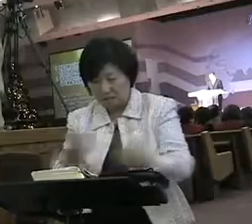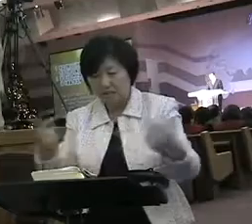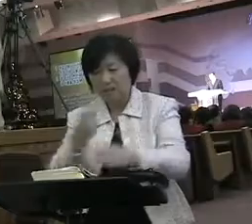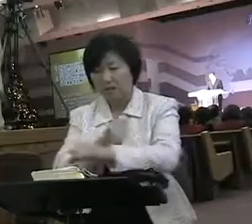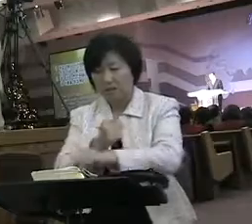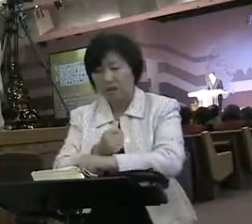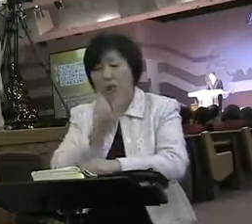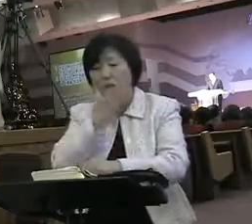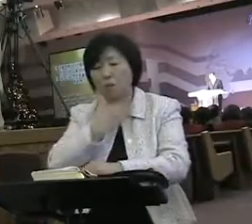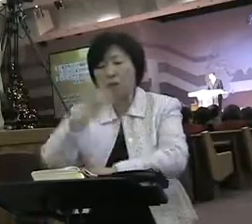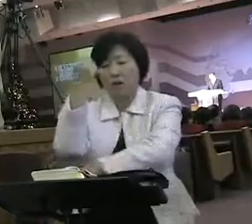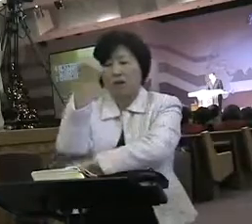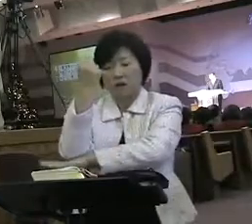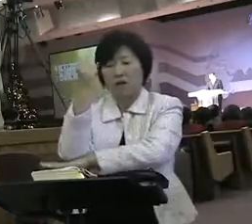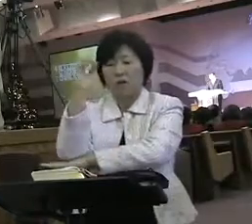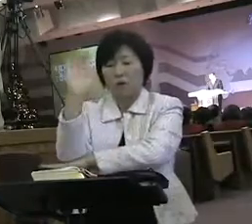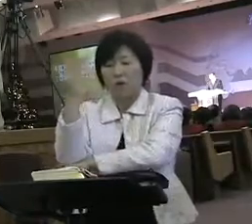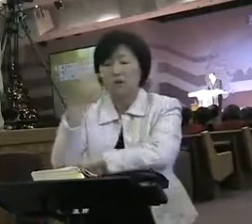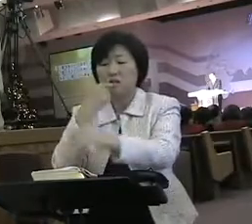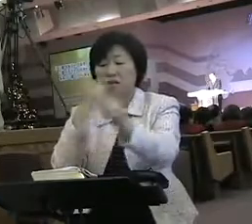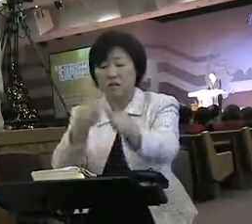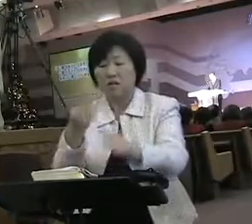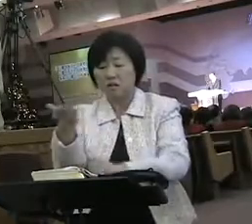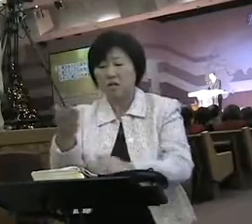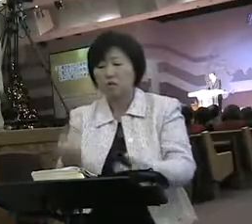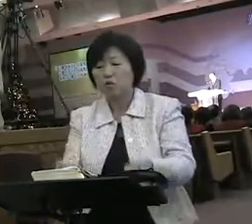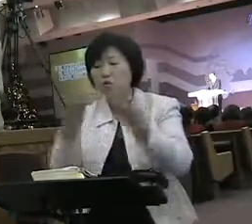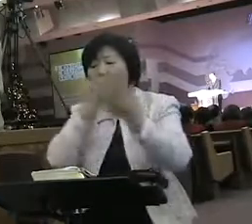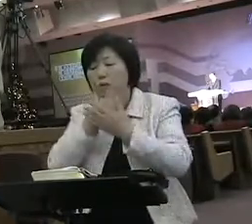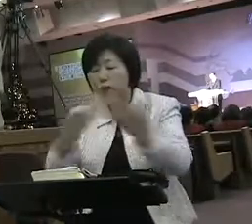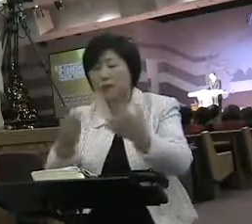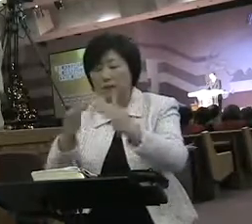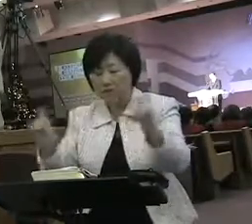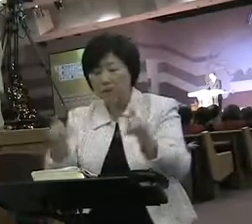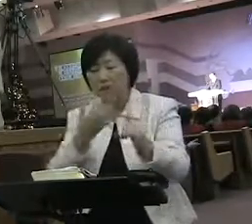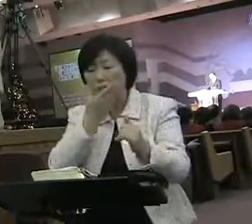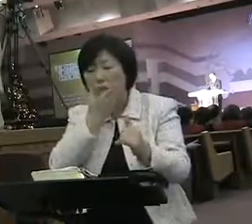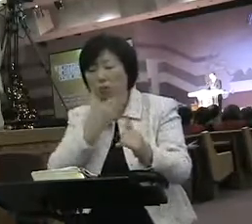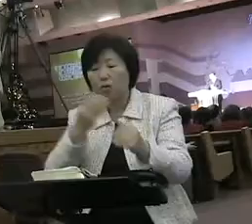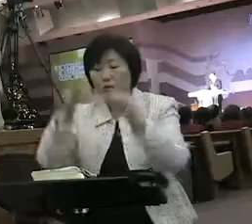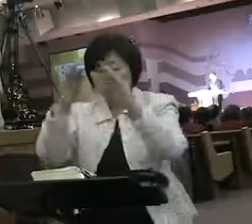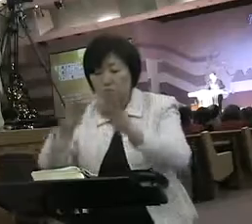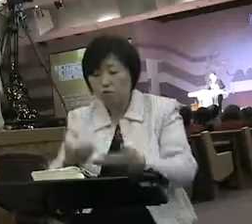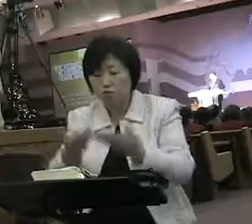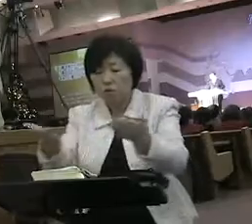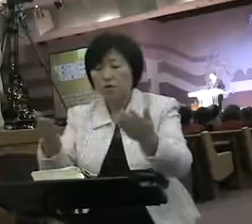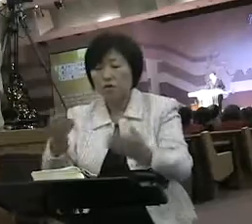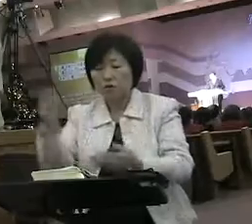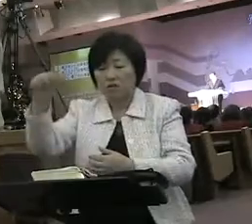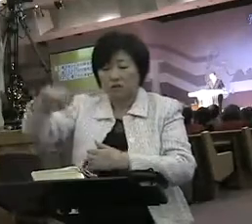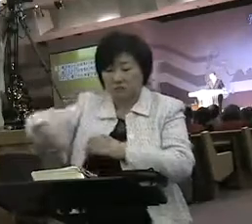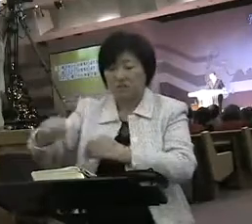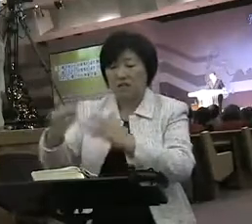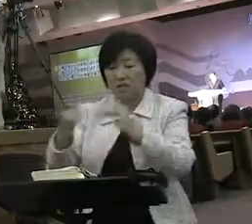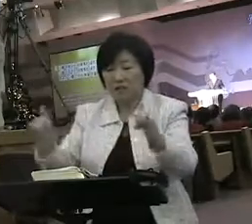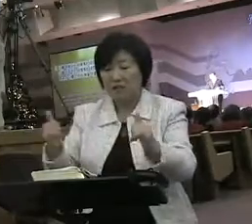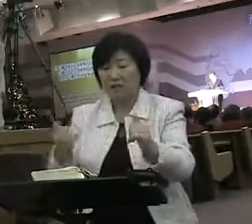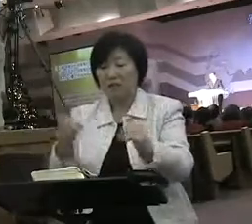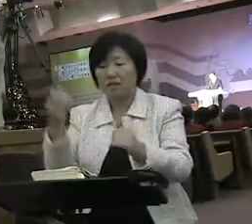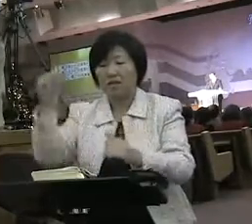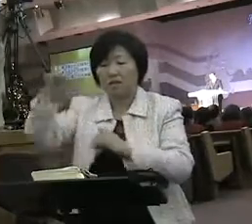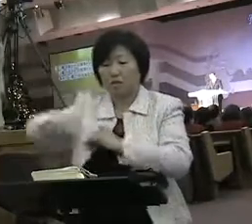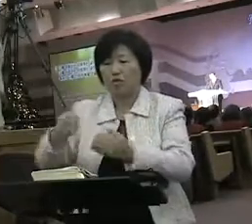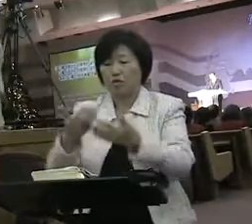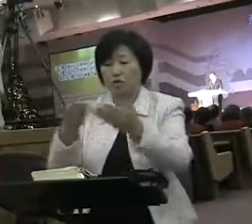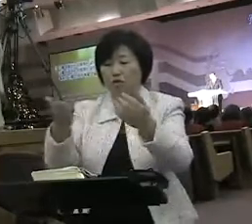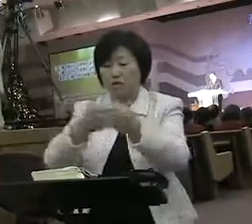너는 복의 근원이 될지라. 너를 축복하는 자에게는 내가 복을 내리고 너를 저주하는 자에게는 내가